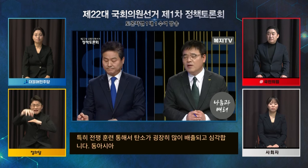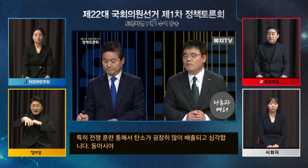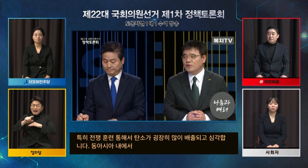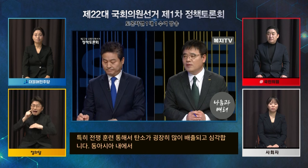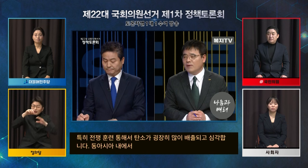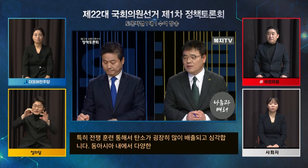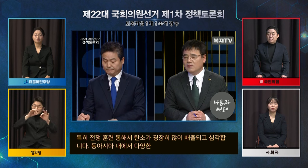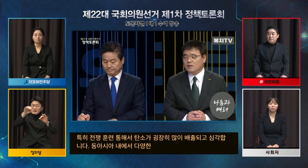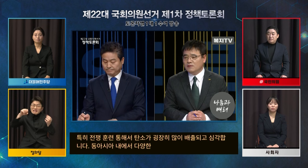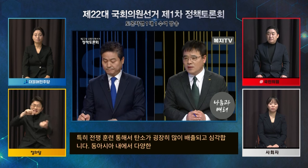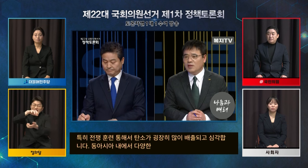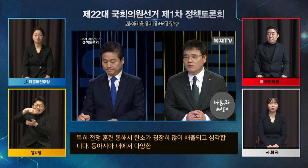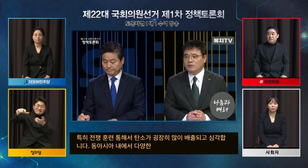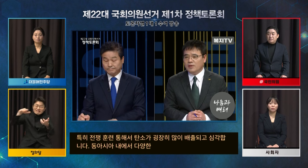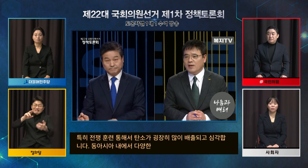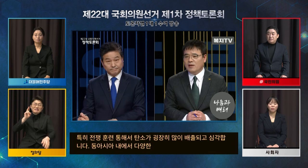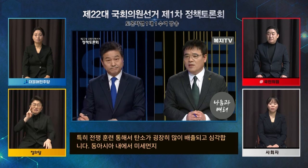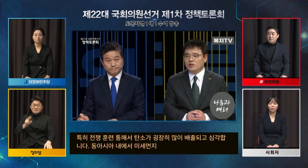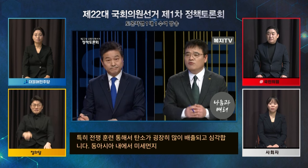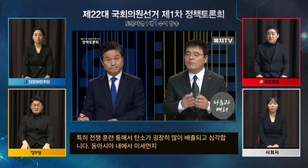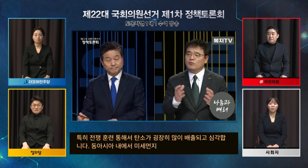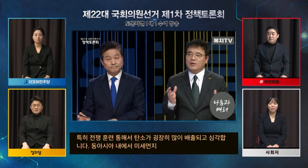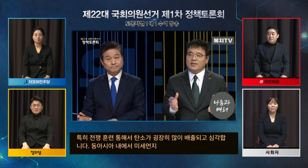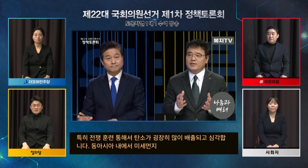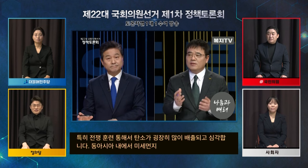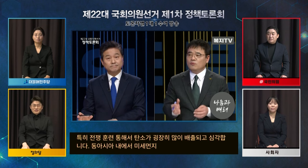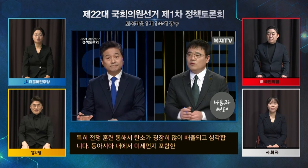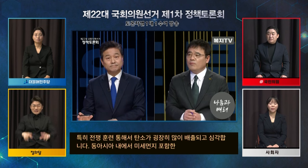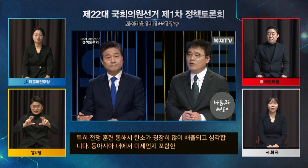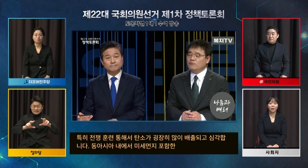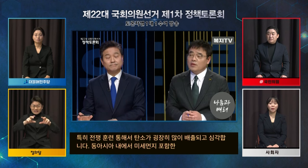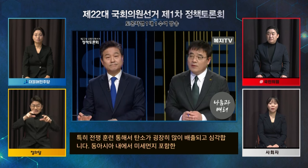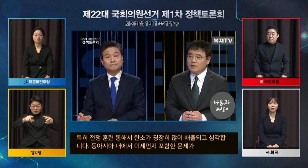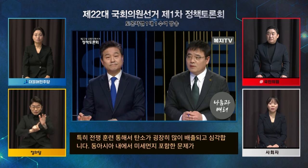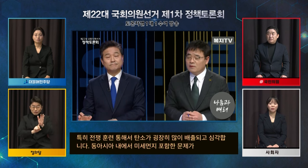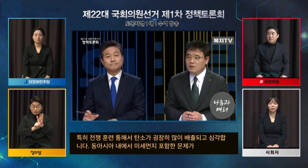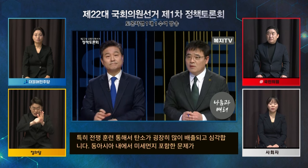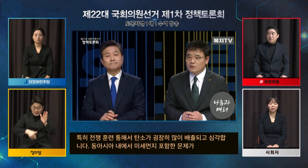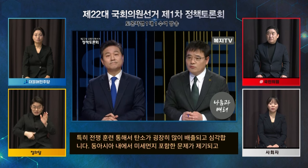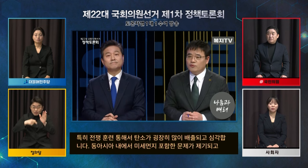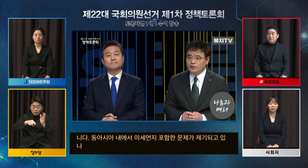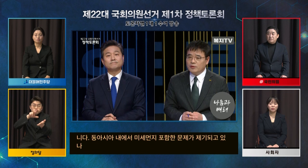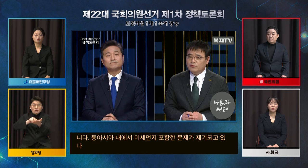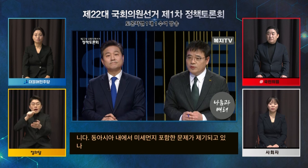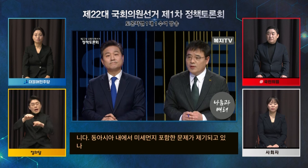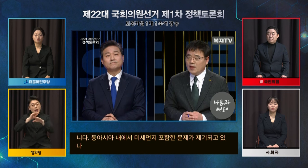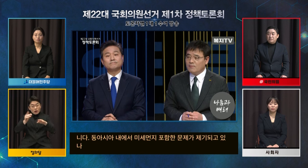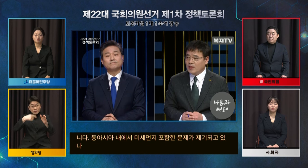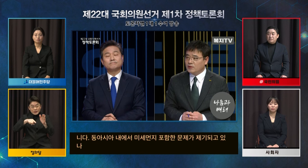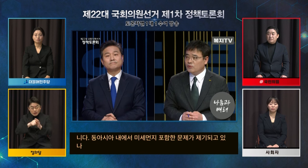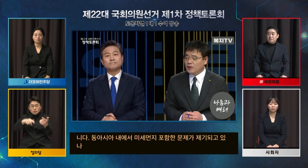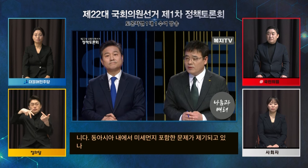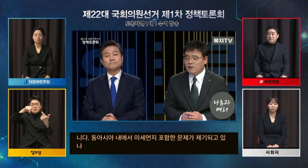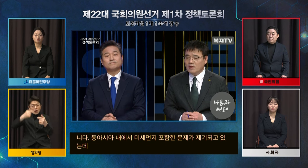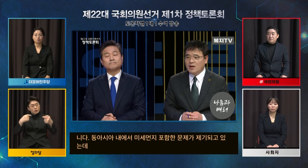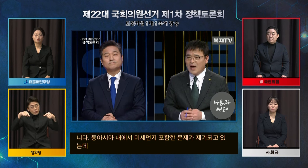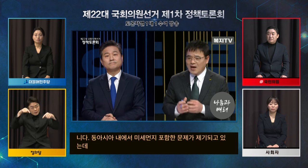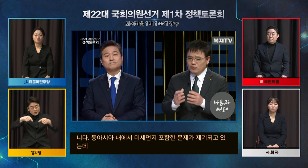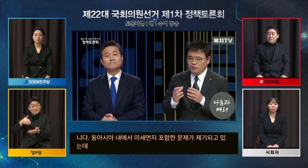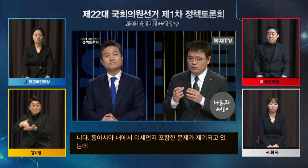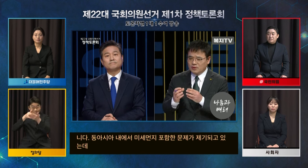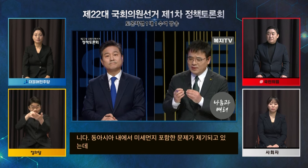관련된 심각한 문제들이 많이 제기되고 있는데 기후혁명도 같이 하는 녹색평화 육자회담 같은 걸 적극적으로 추진해 나가는 방식을 통해서